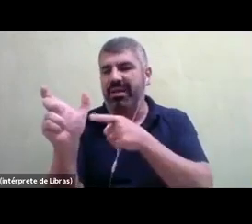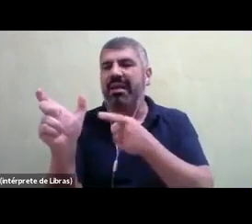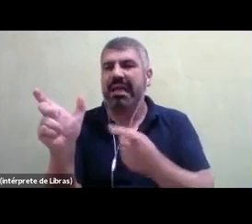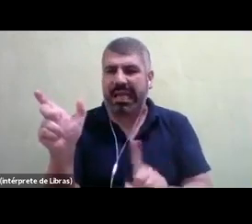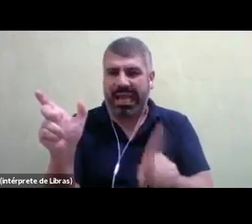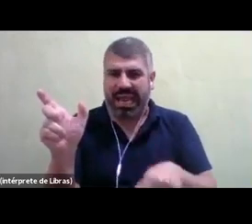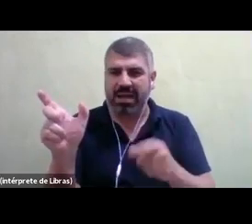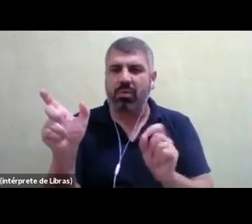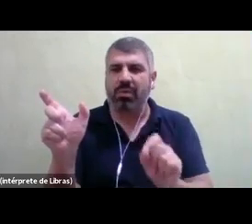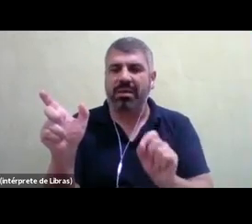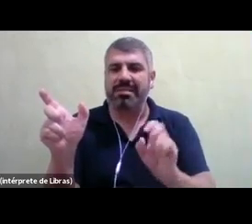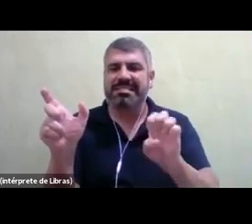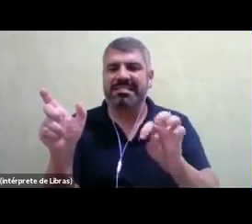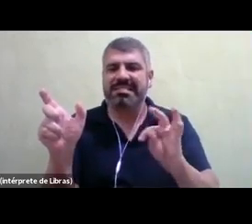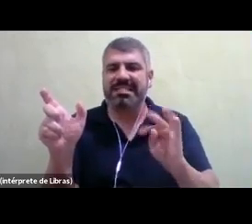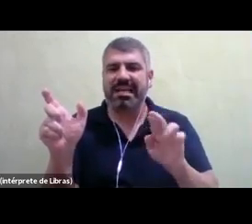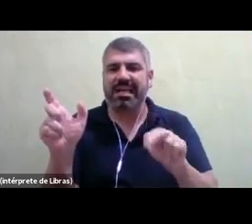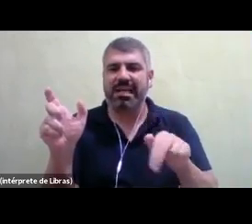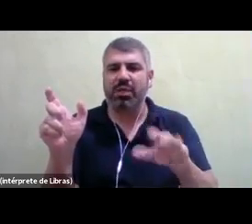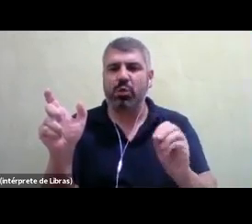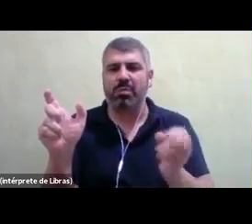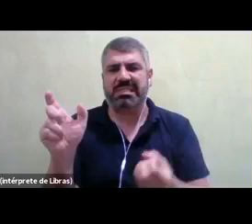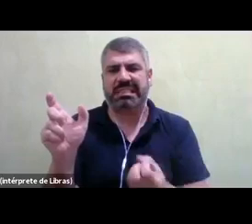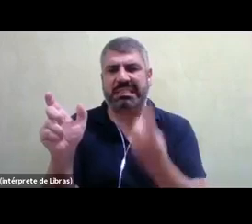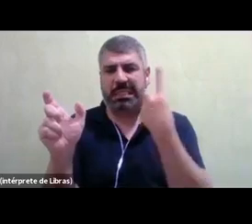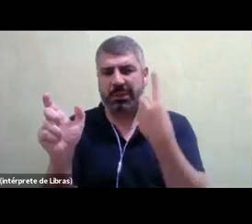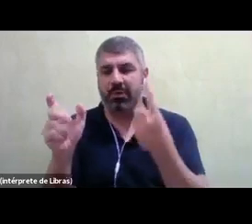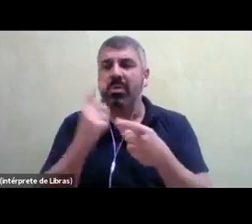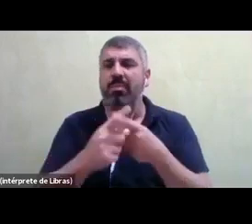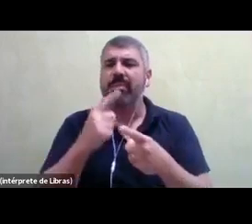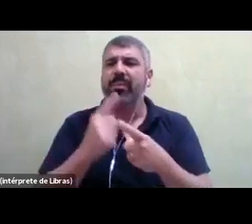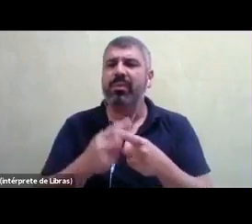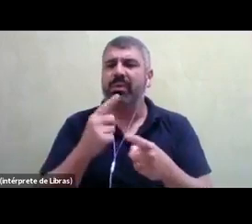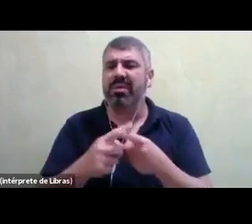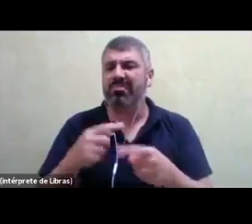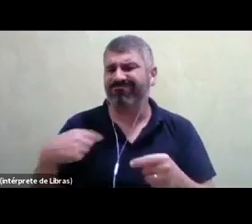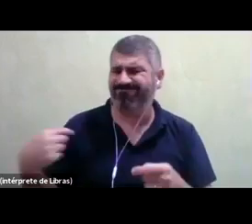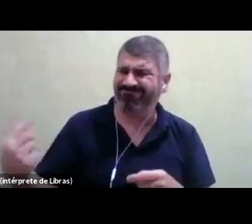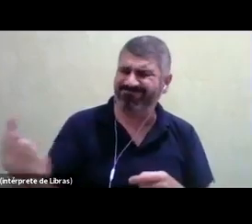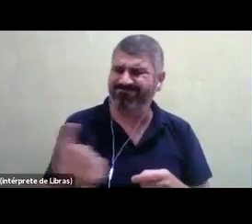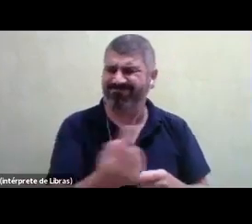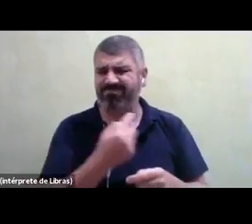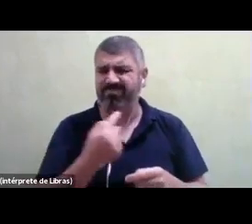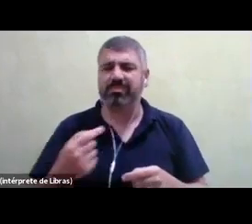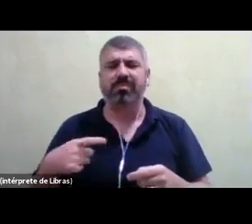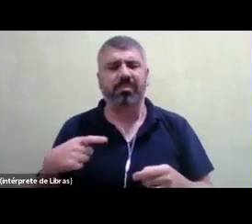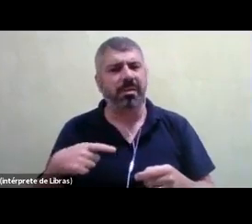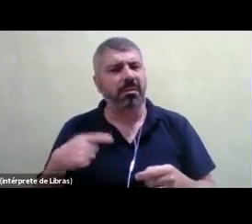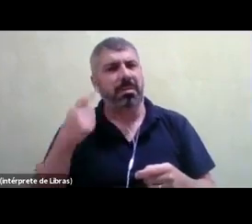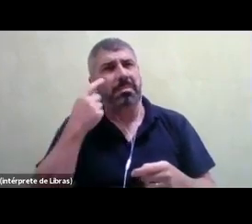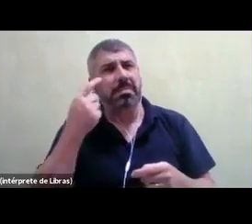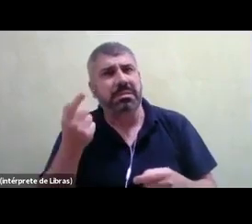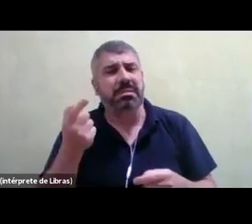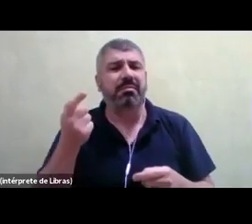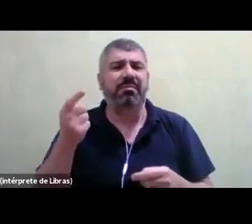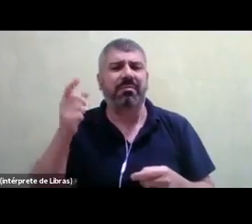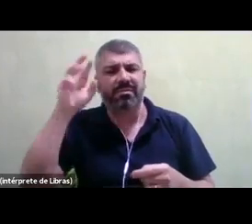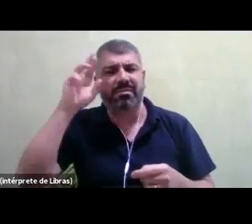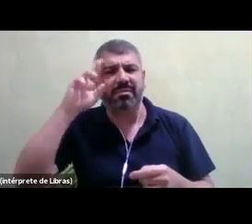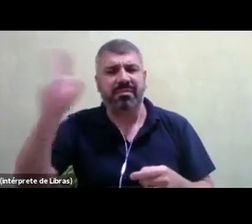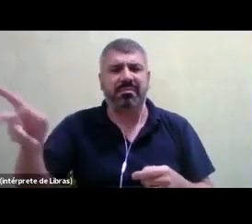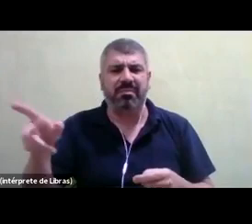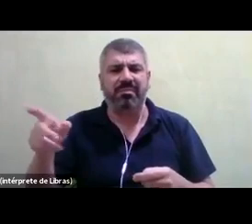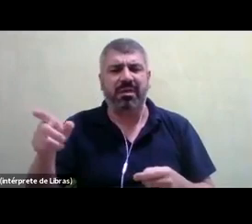estranheza, né? Porque eu acho que a gente tinha uma expectativa um pouco diferente, né? Porque para a